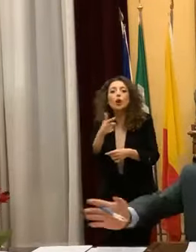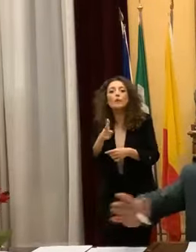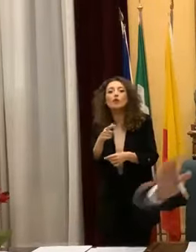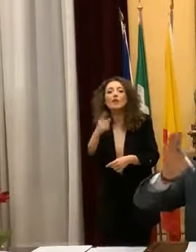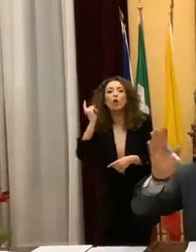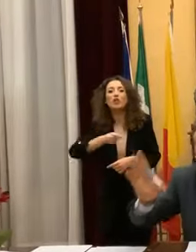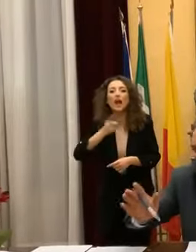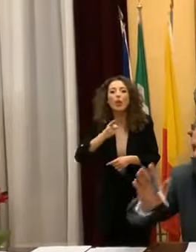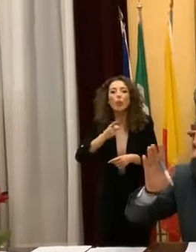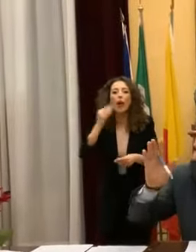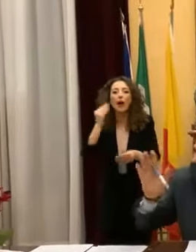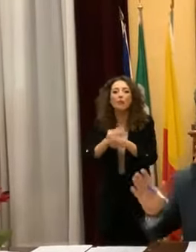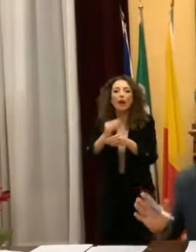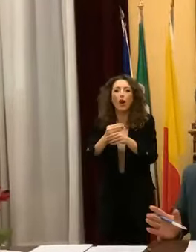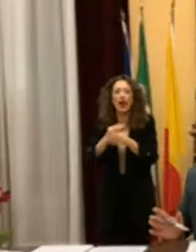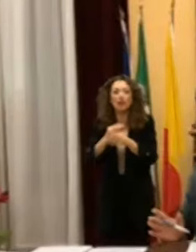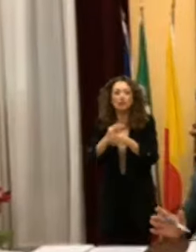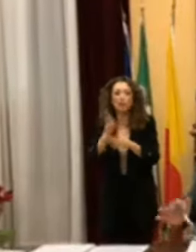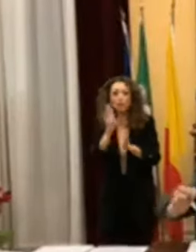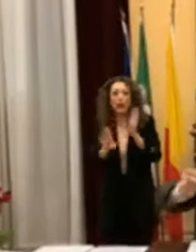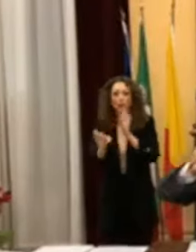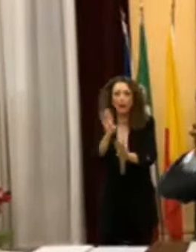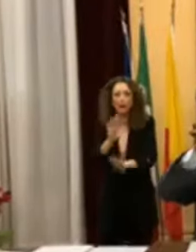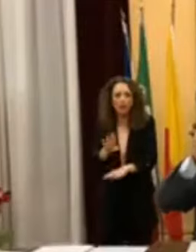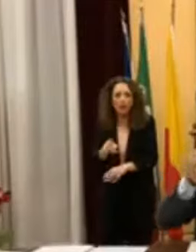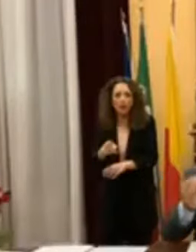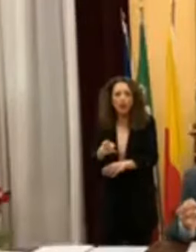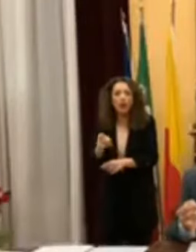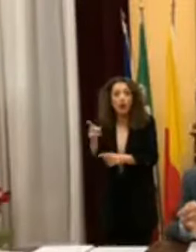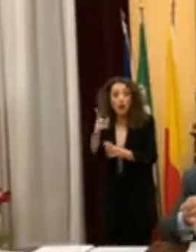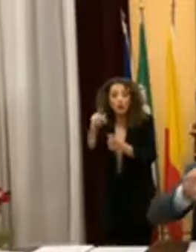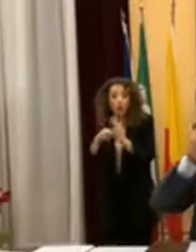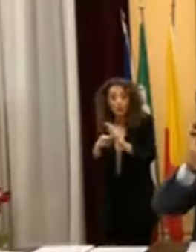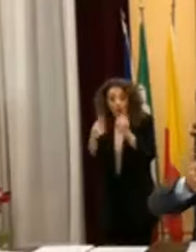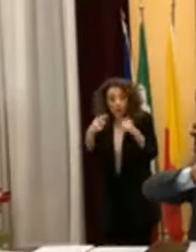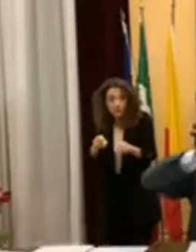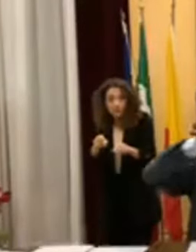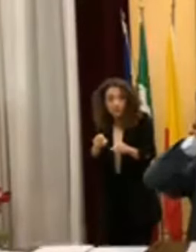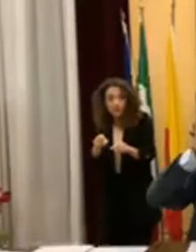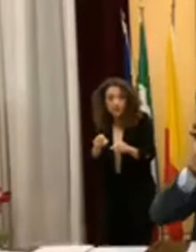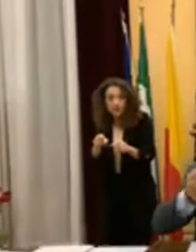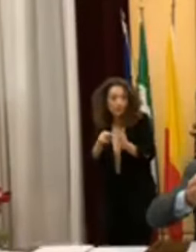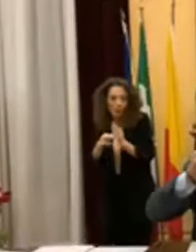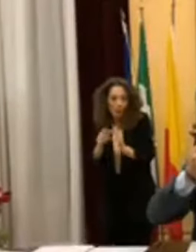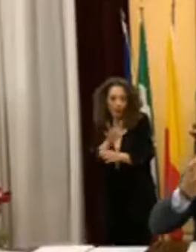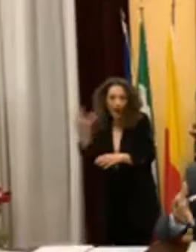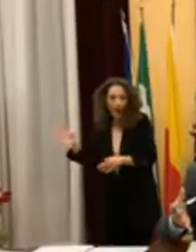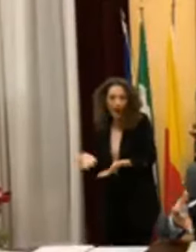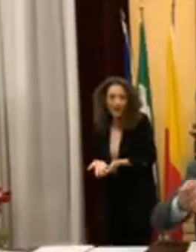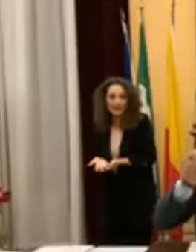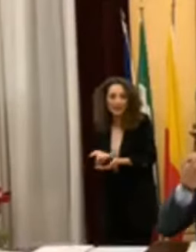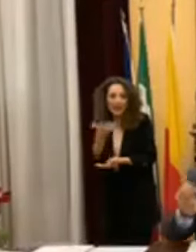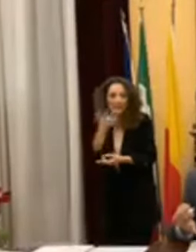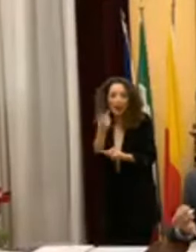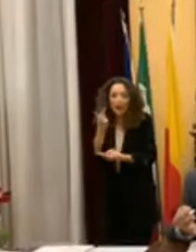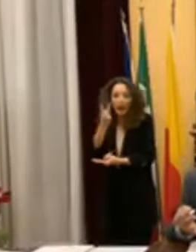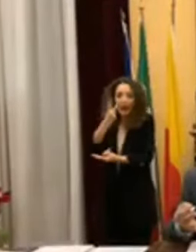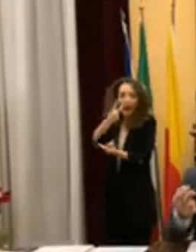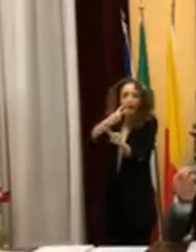fare un'azione denigratoria di quelle scientifiche per cercare di delegittimare De Luca e